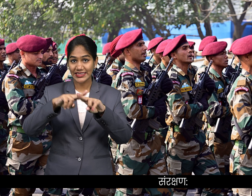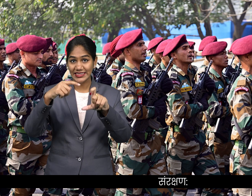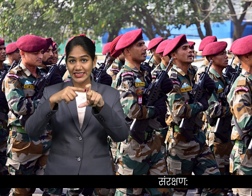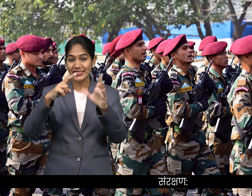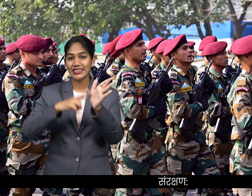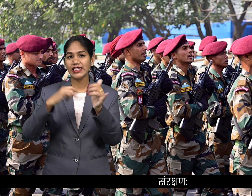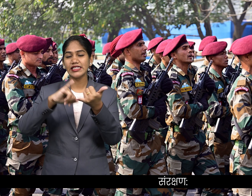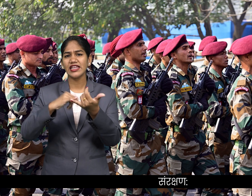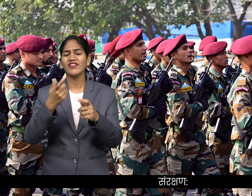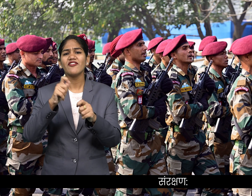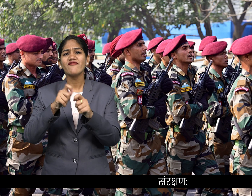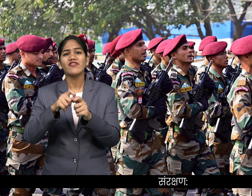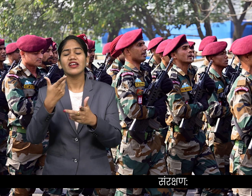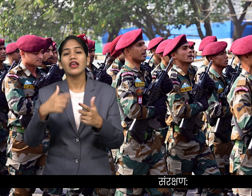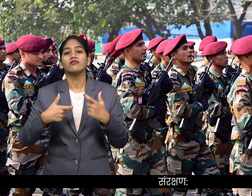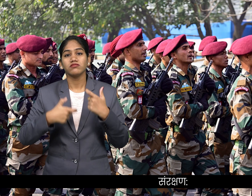संरक्षण,